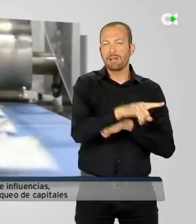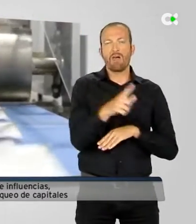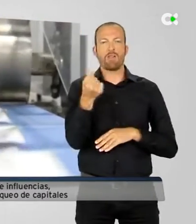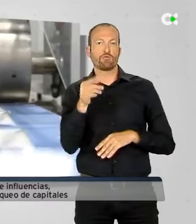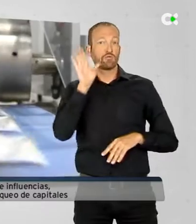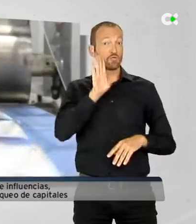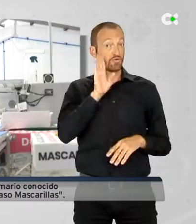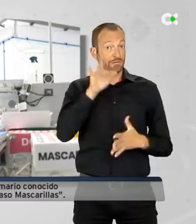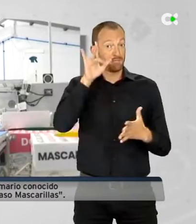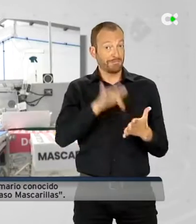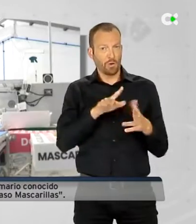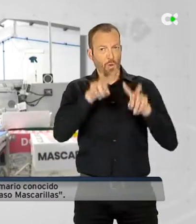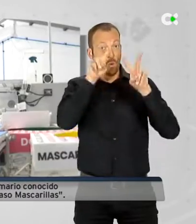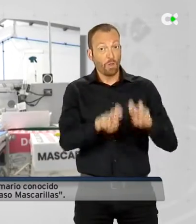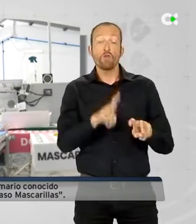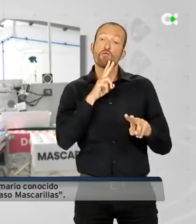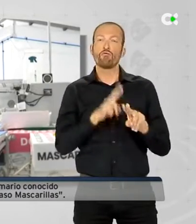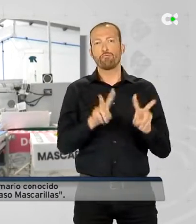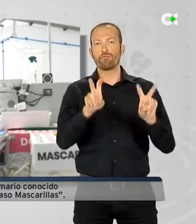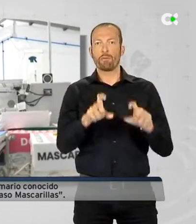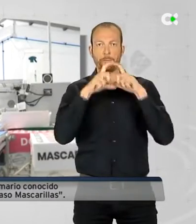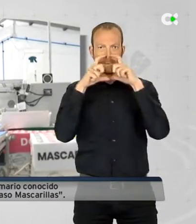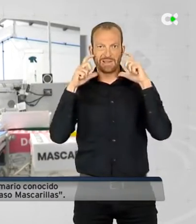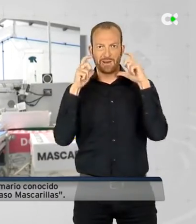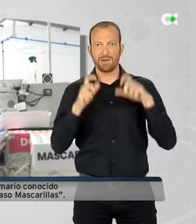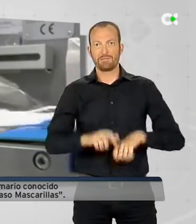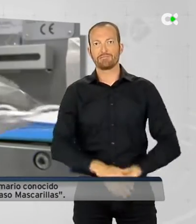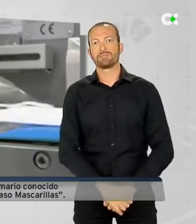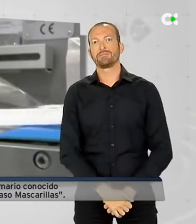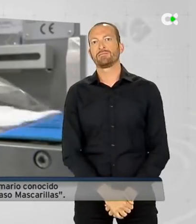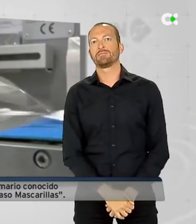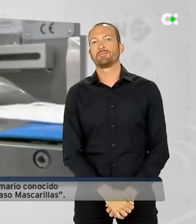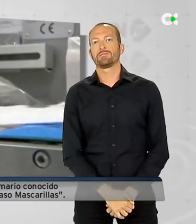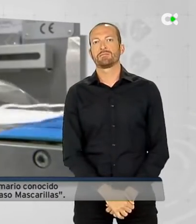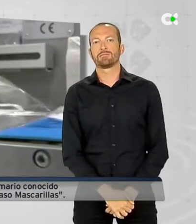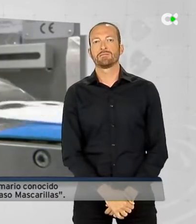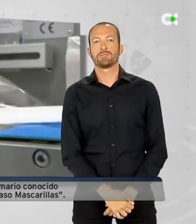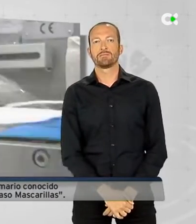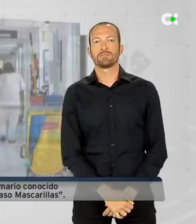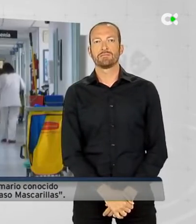de capitales en este sumario conocido ya como caso Mascarillas.